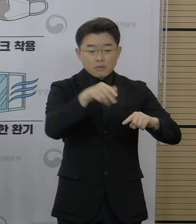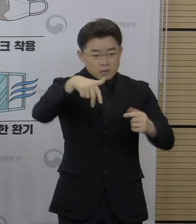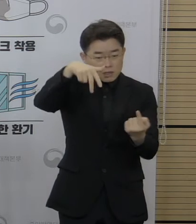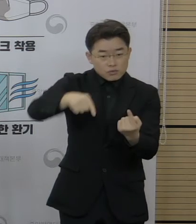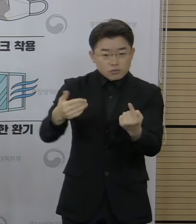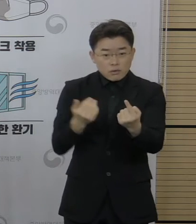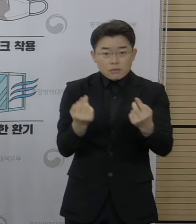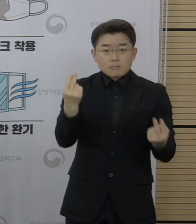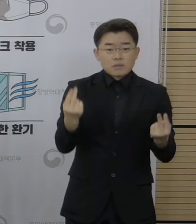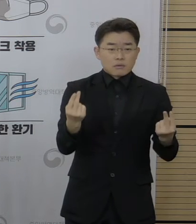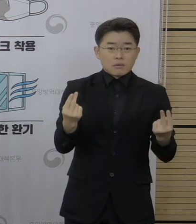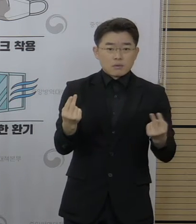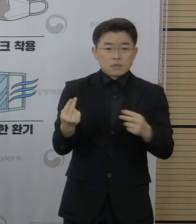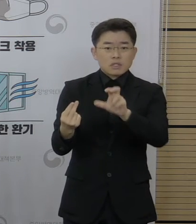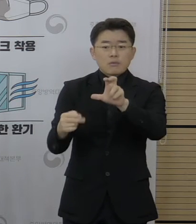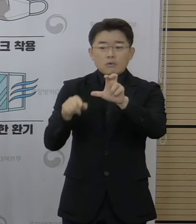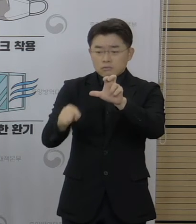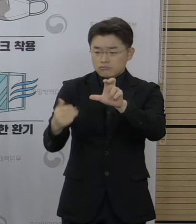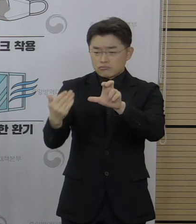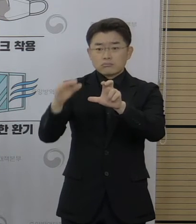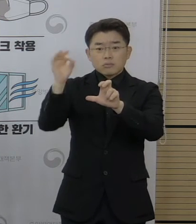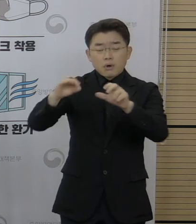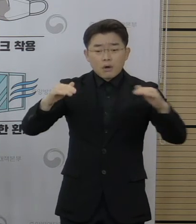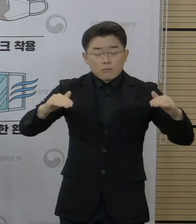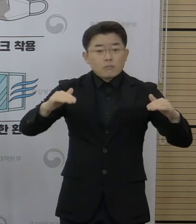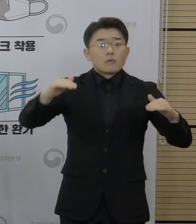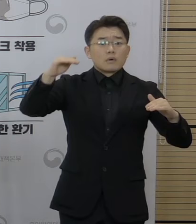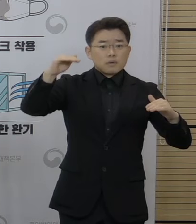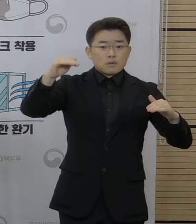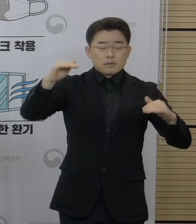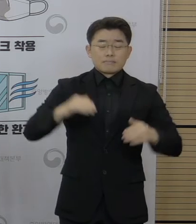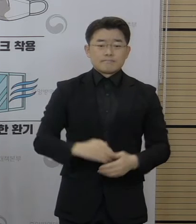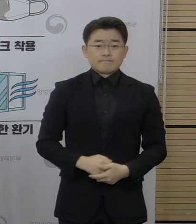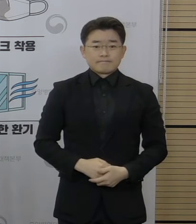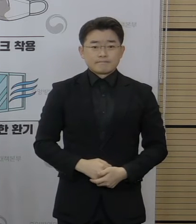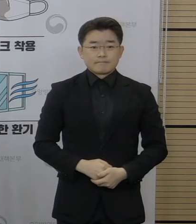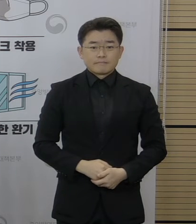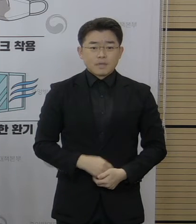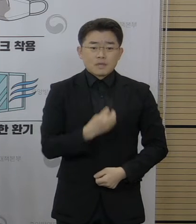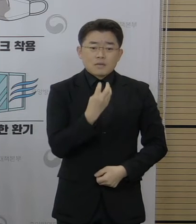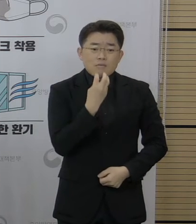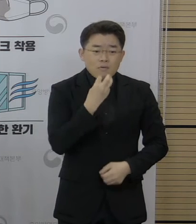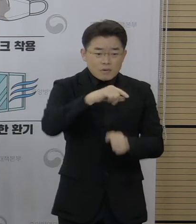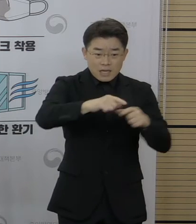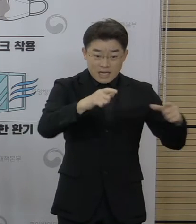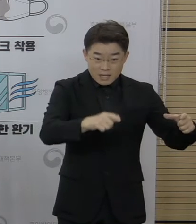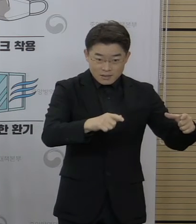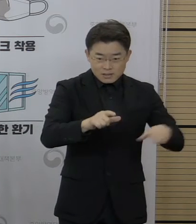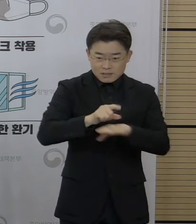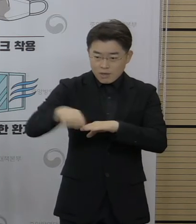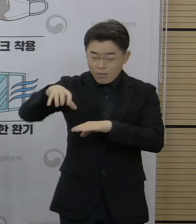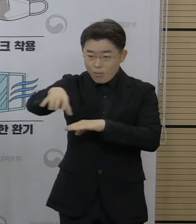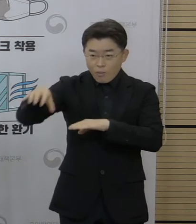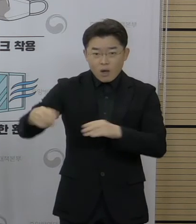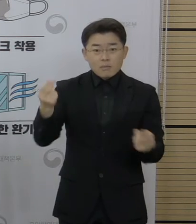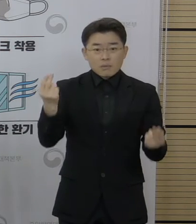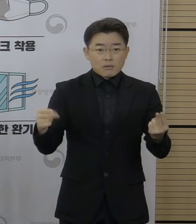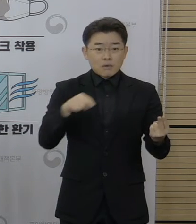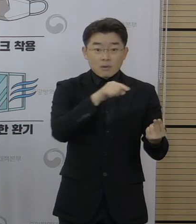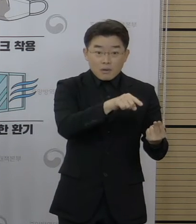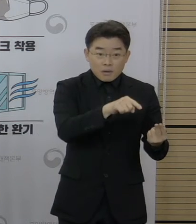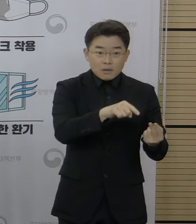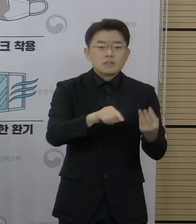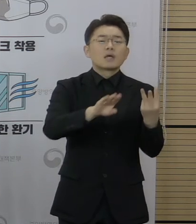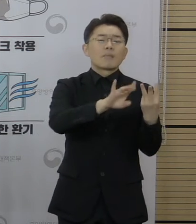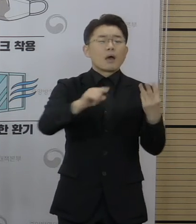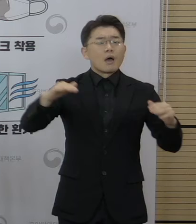전체의 비해서 25.9% 가 대폭 증가하였으며 수도권 입이 수비 수도권의 비해서 발생률이